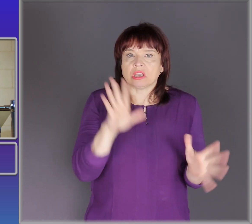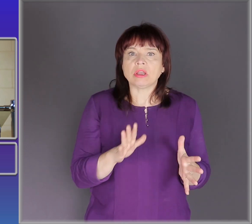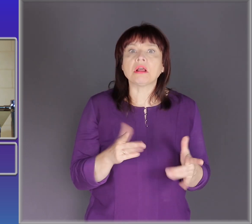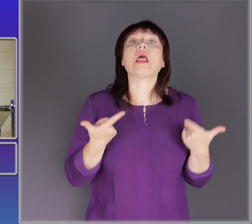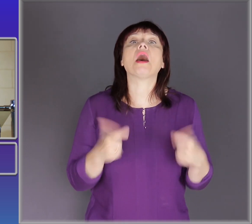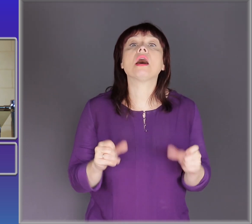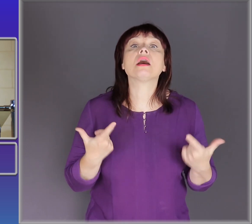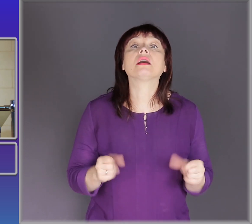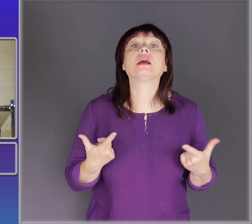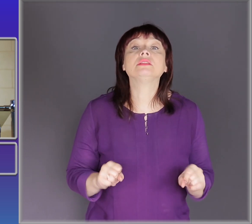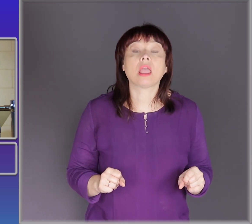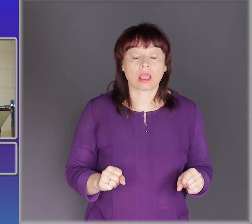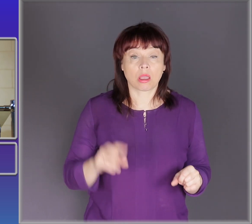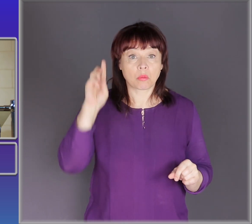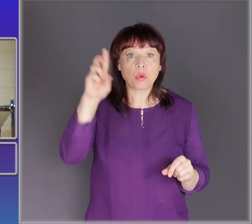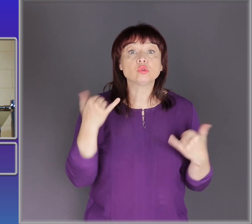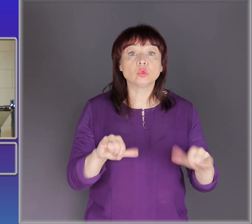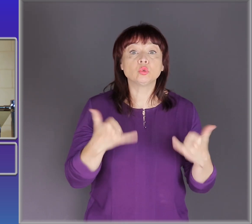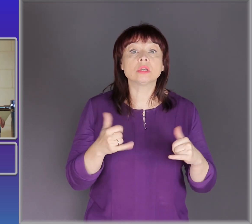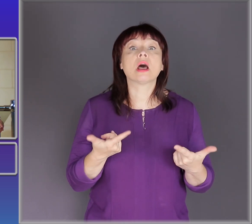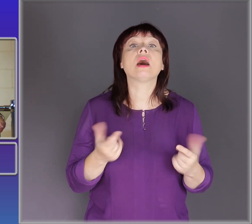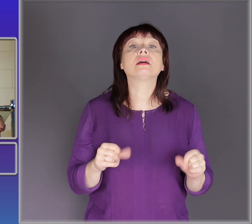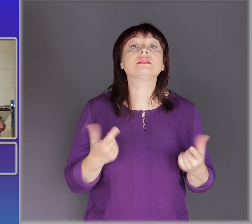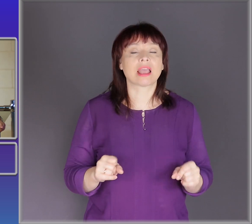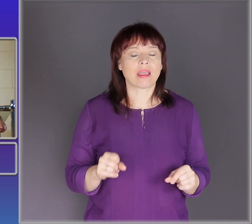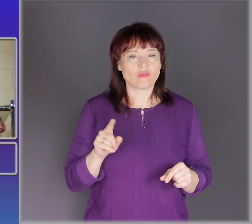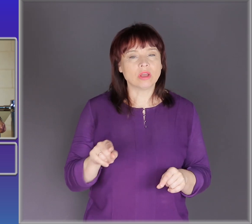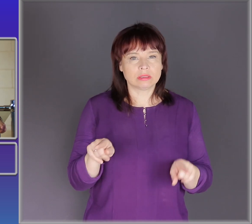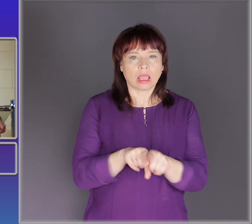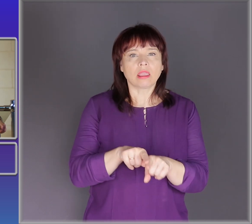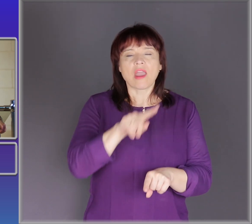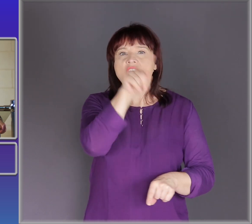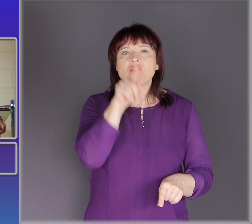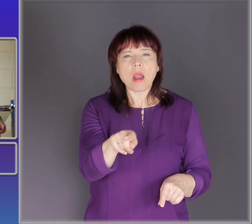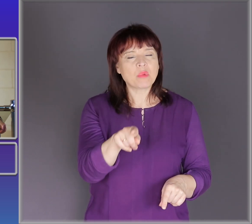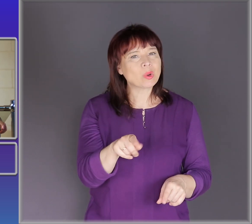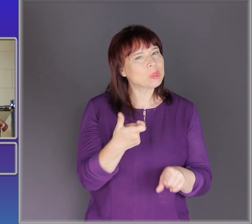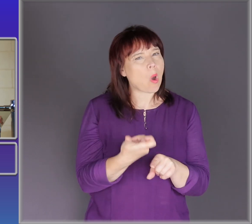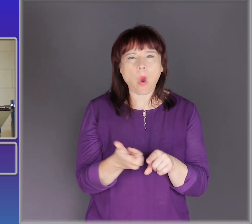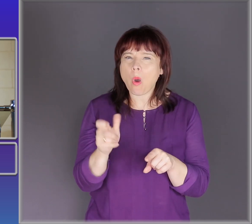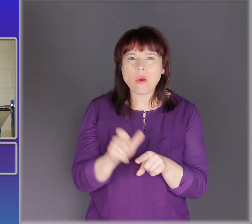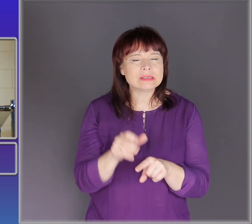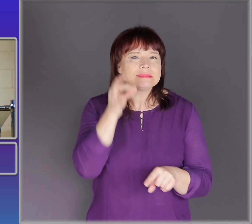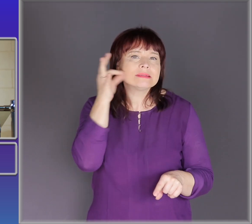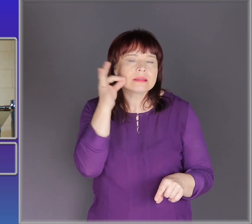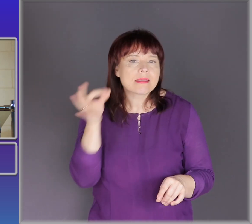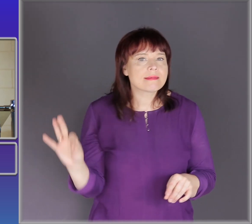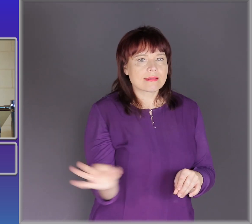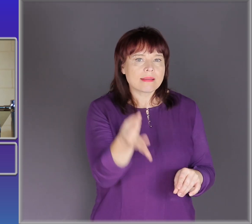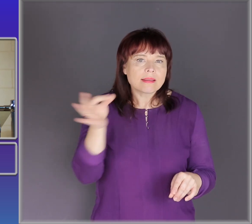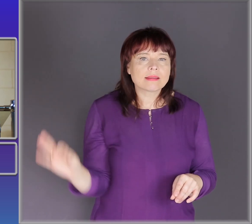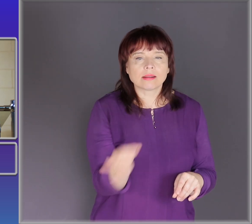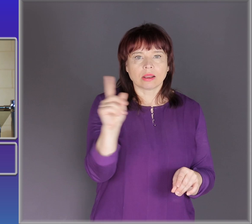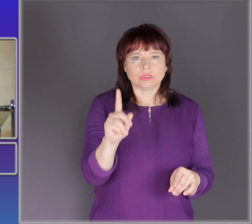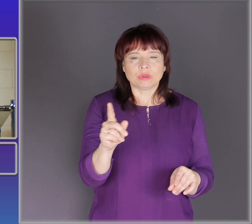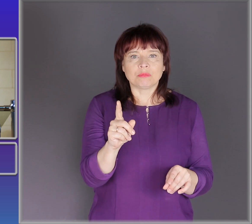она вот эти вопросы где они очень провокационно не скептичны и они толкают нас